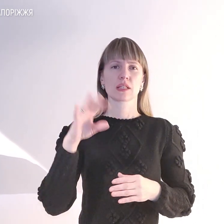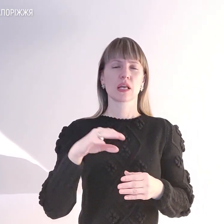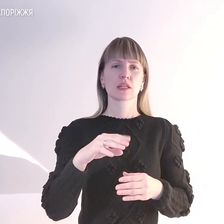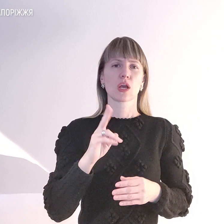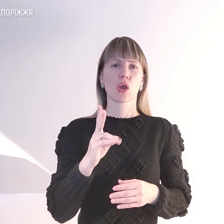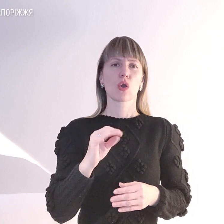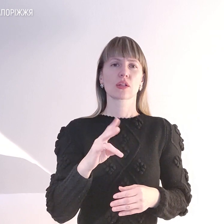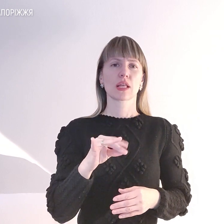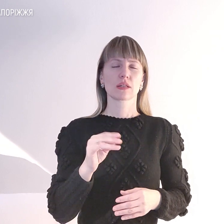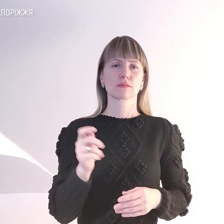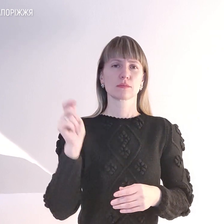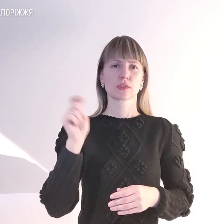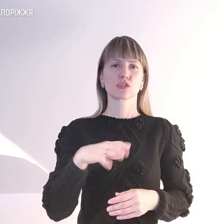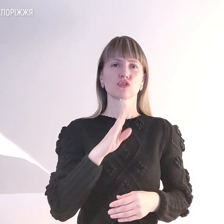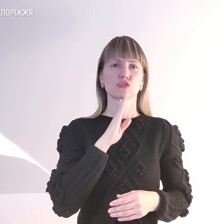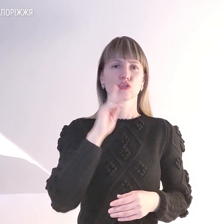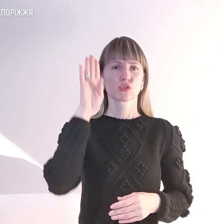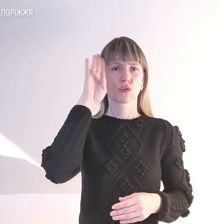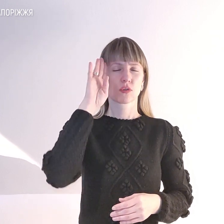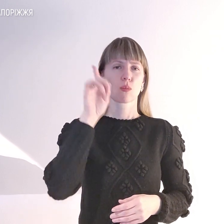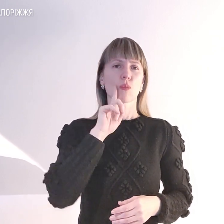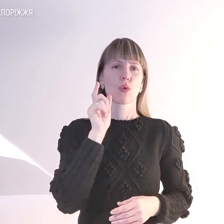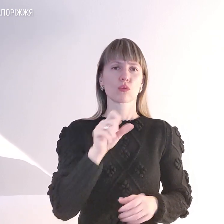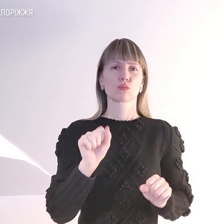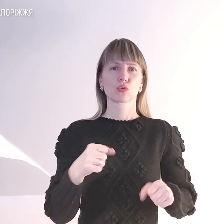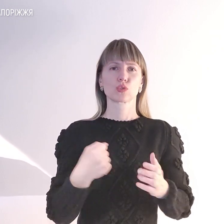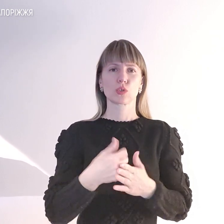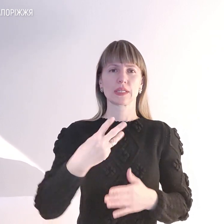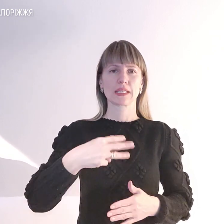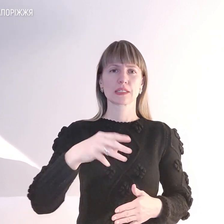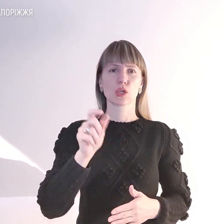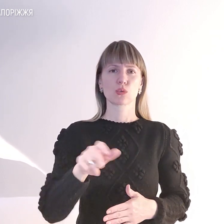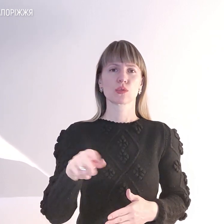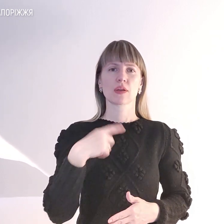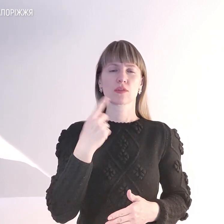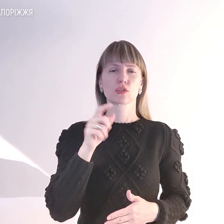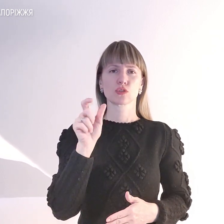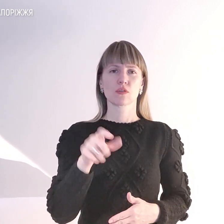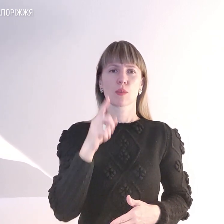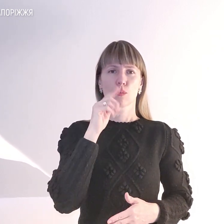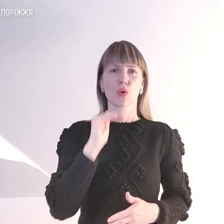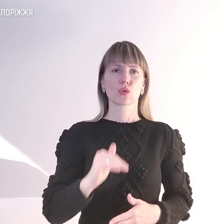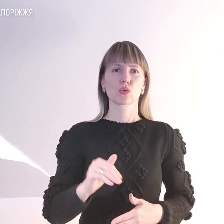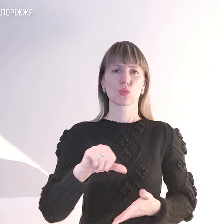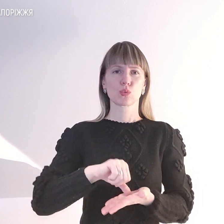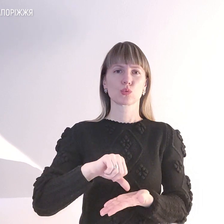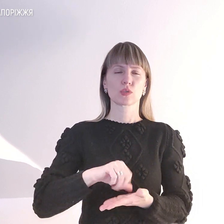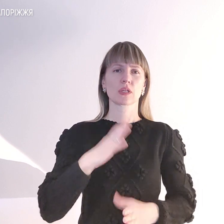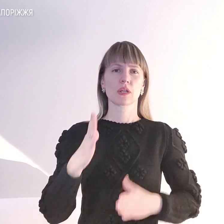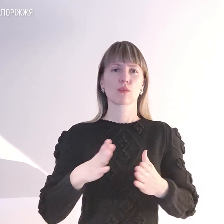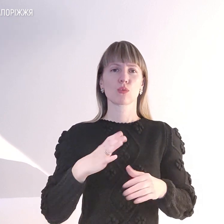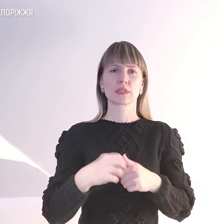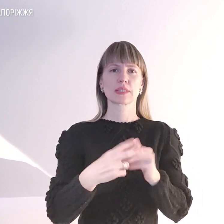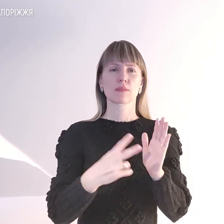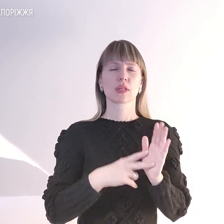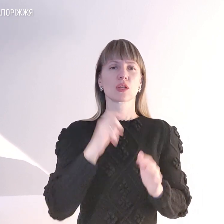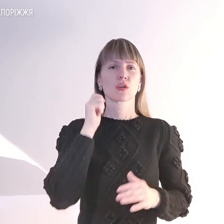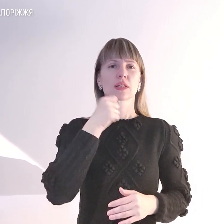жінки, чоловіки та молодь. За день може бути до 30 осіб, додає чоловік. Наймолодшому учаснику занять було 17 років, найстаршому –